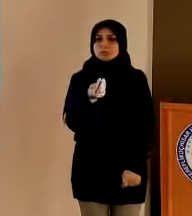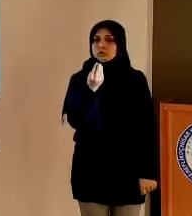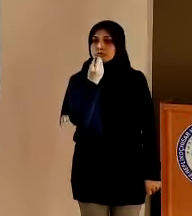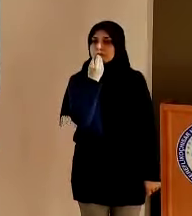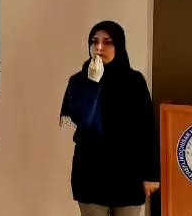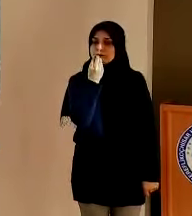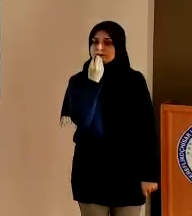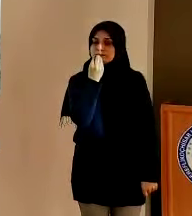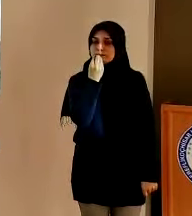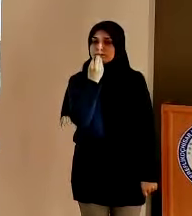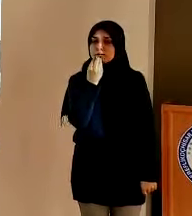mutfak,